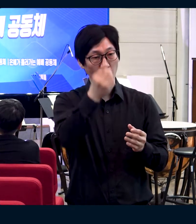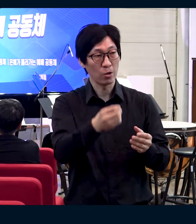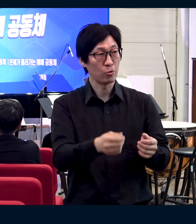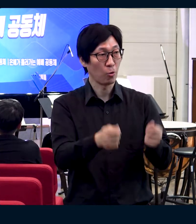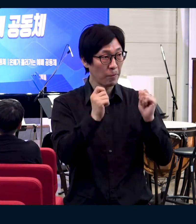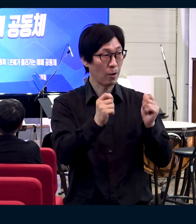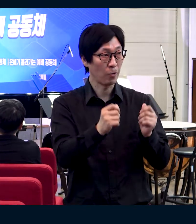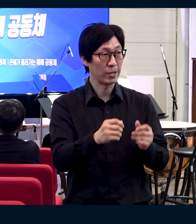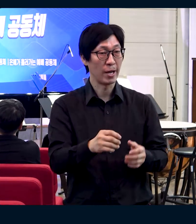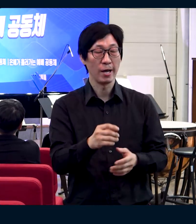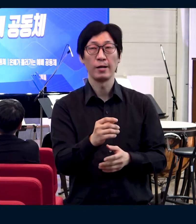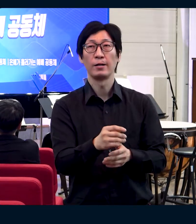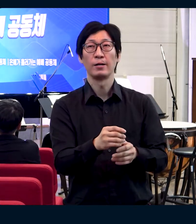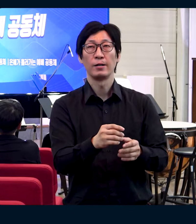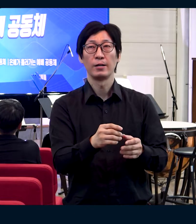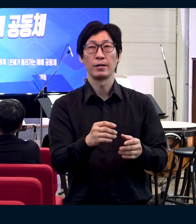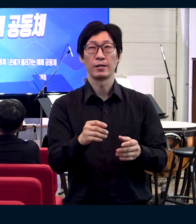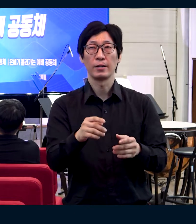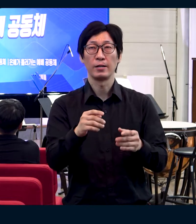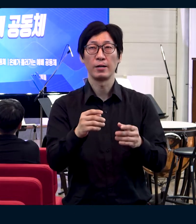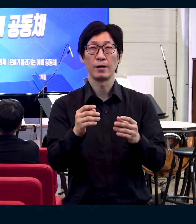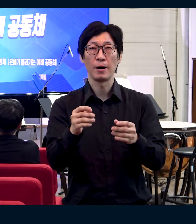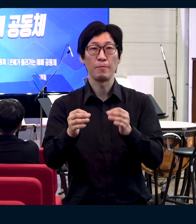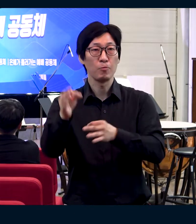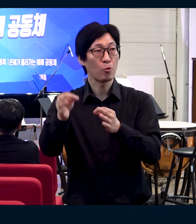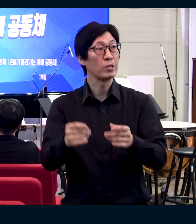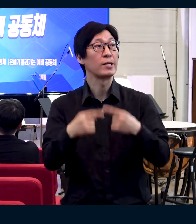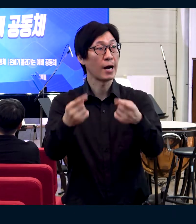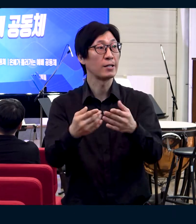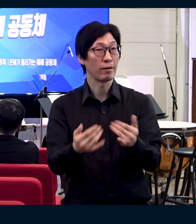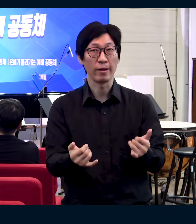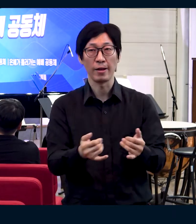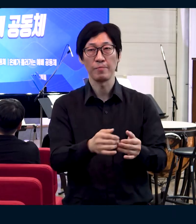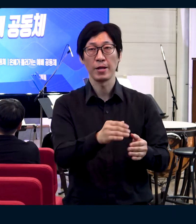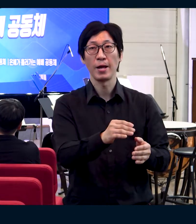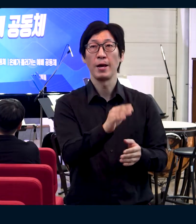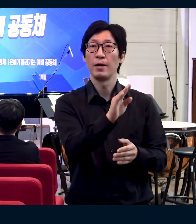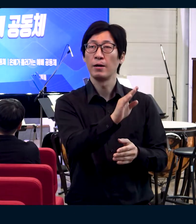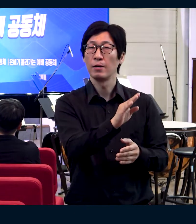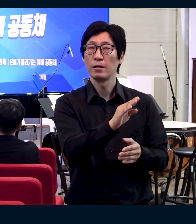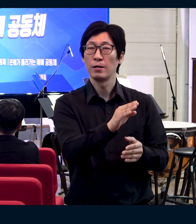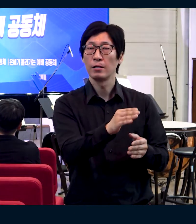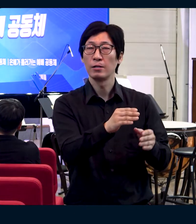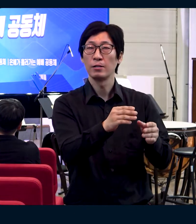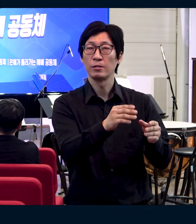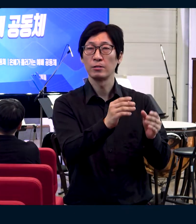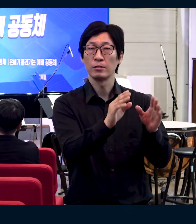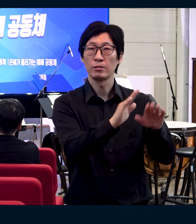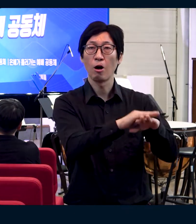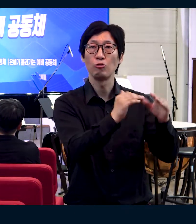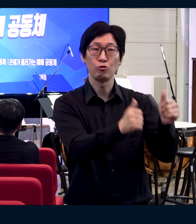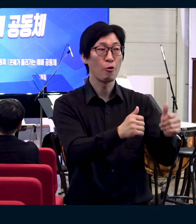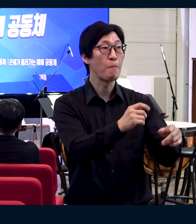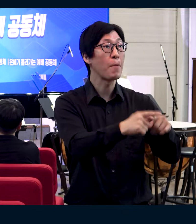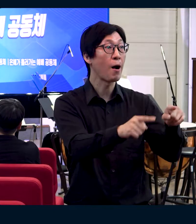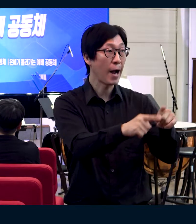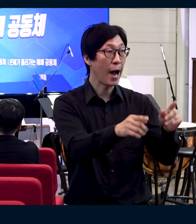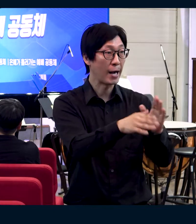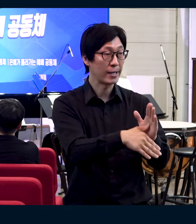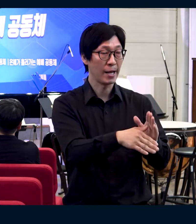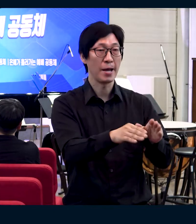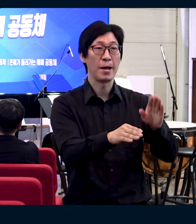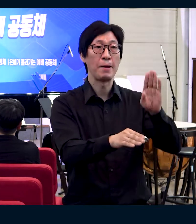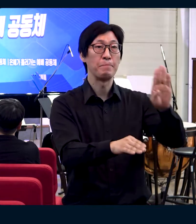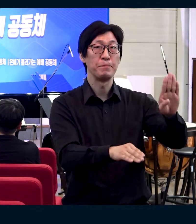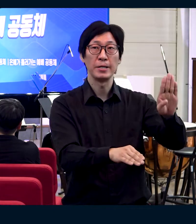선수들을 평가하면서 BQ라는 말을 많이 쓰더라고요. 이게 뭐냐 봤더니 이것이 야구 지능을